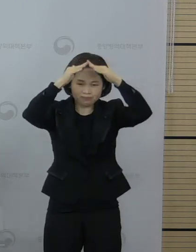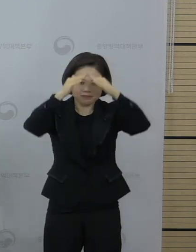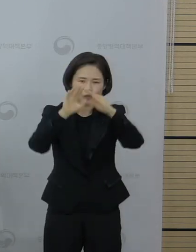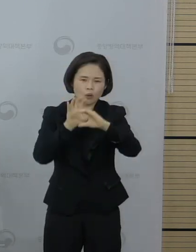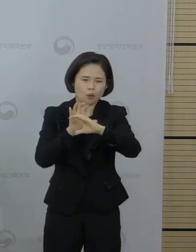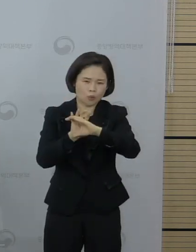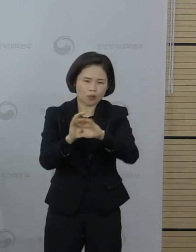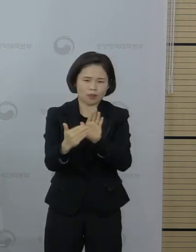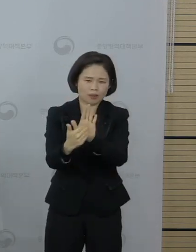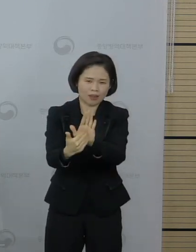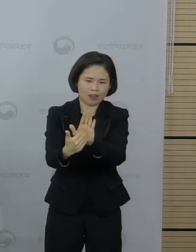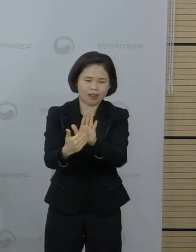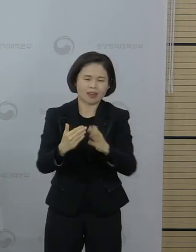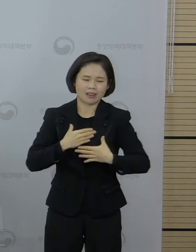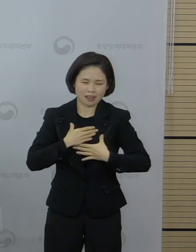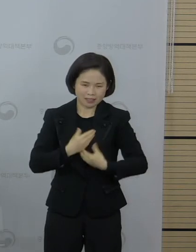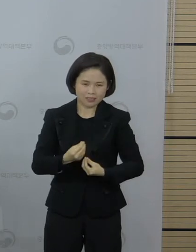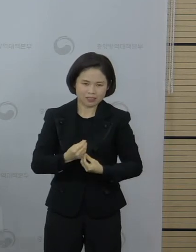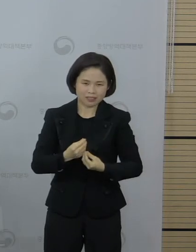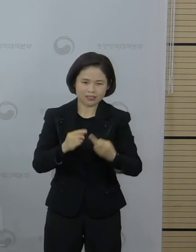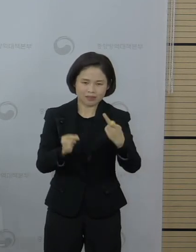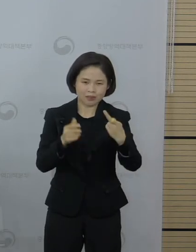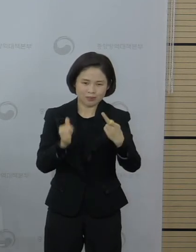주실 것을 당부드립니다.